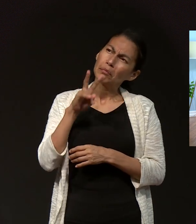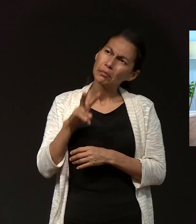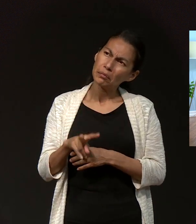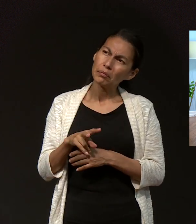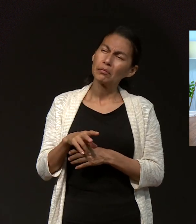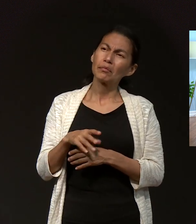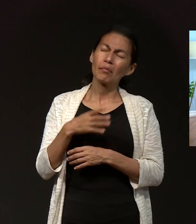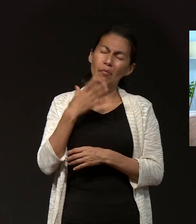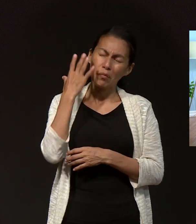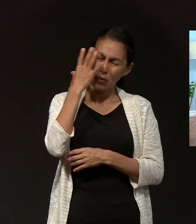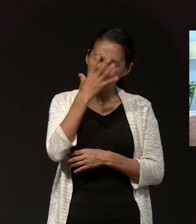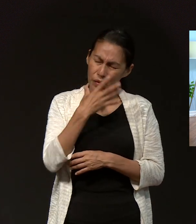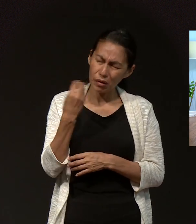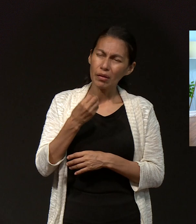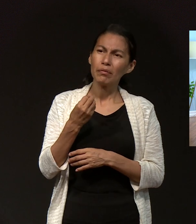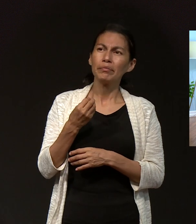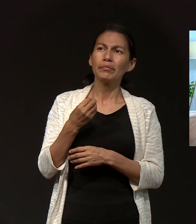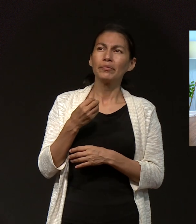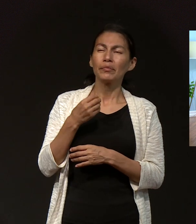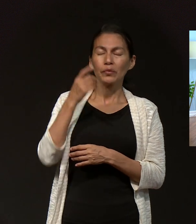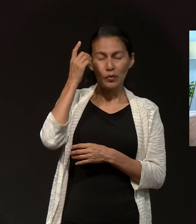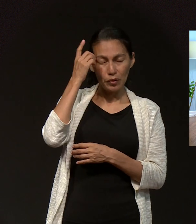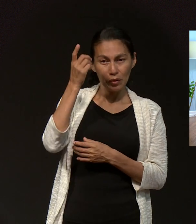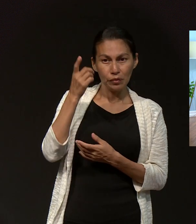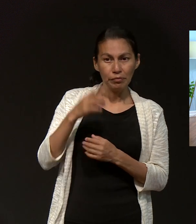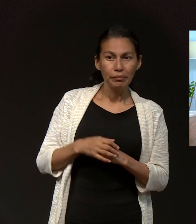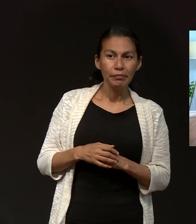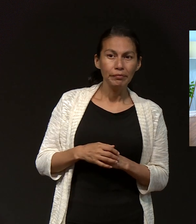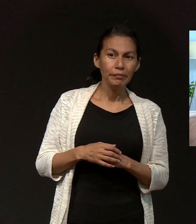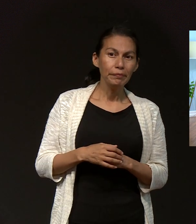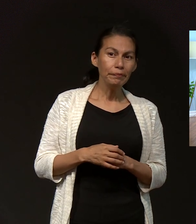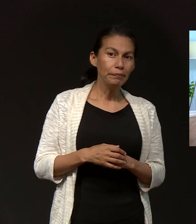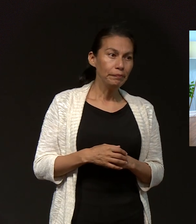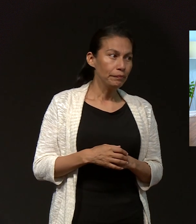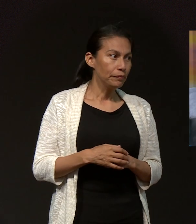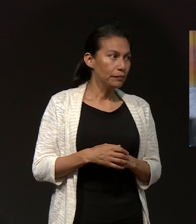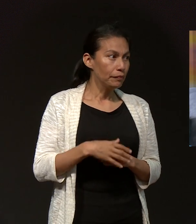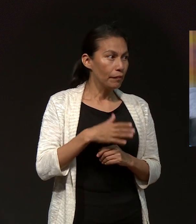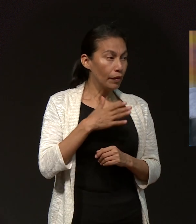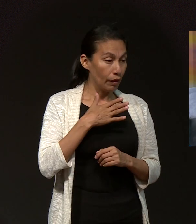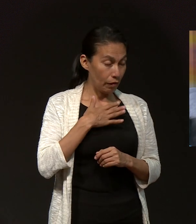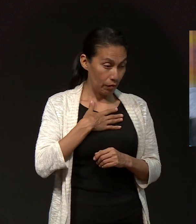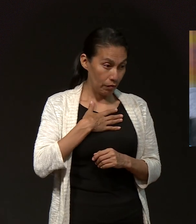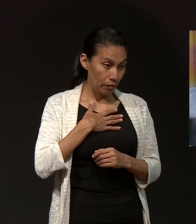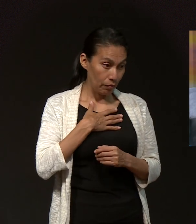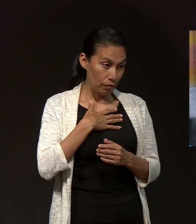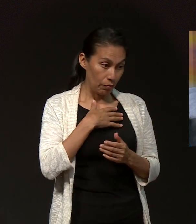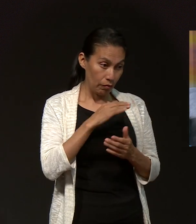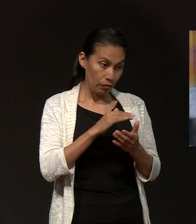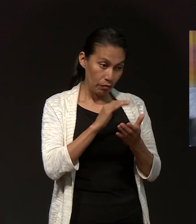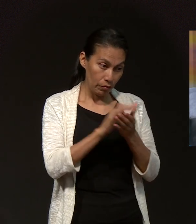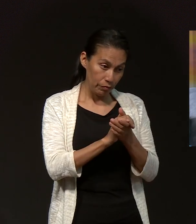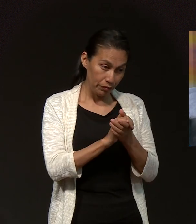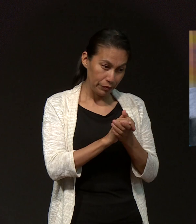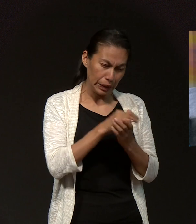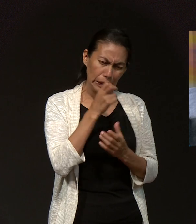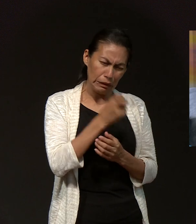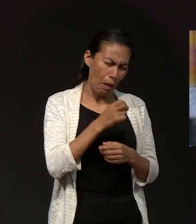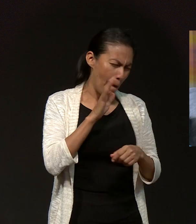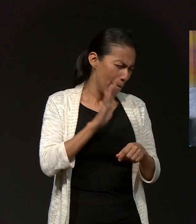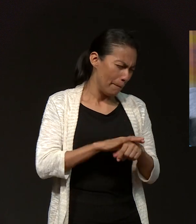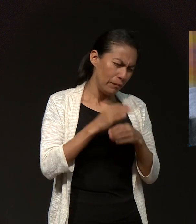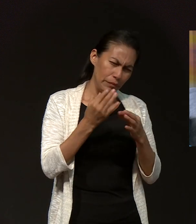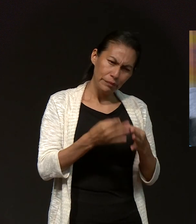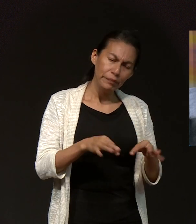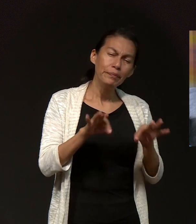comunión. Sincera, íntima, maravilloso, con Dios, ¿no? Es la parte más importante de nuestro matrimonio. Uy, sí.